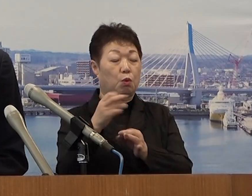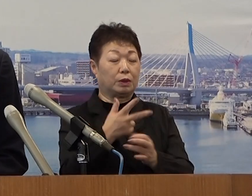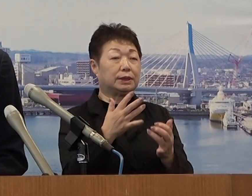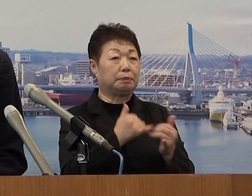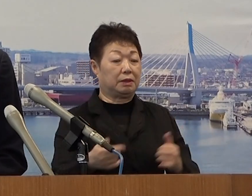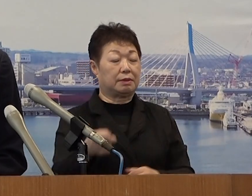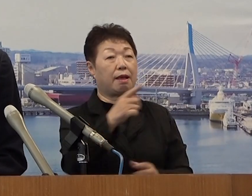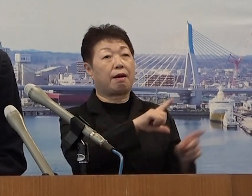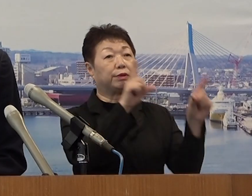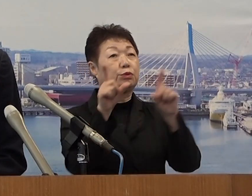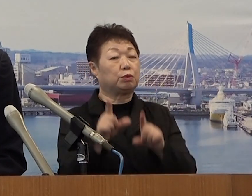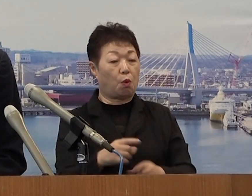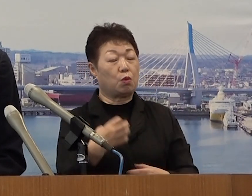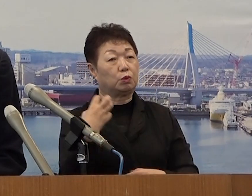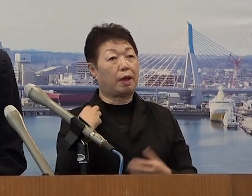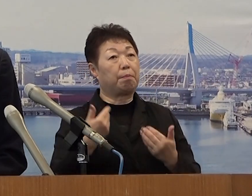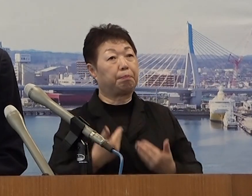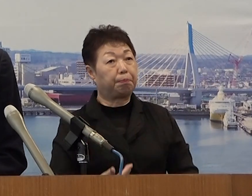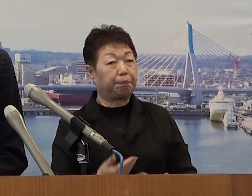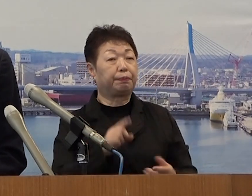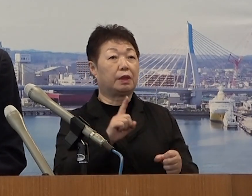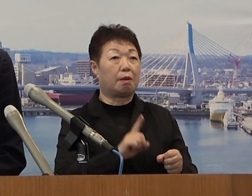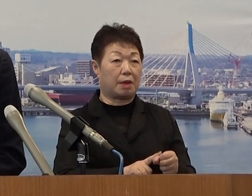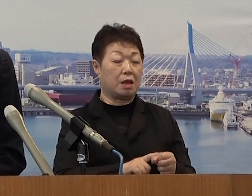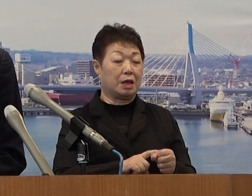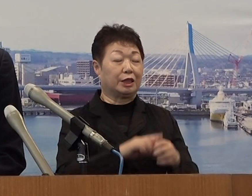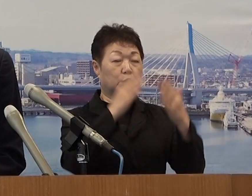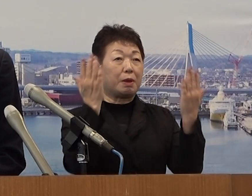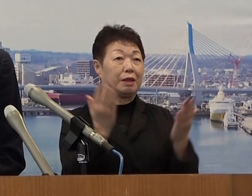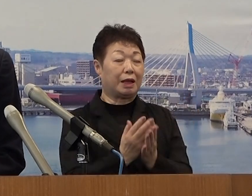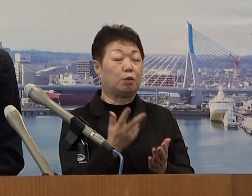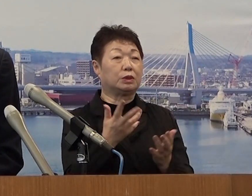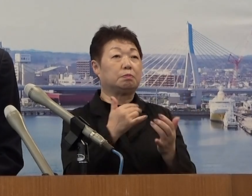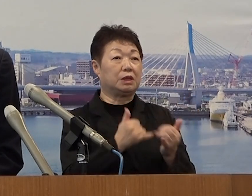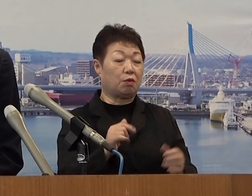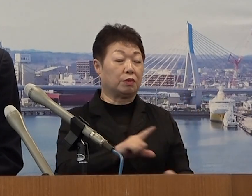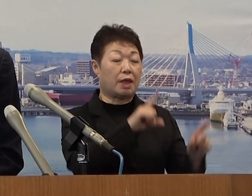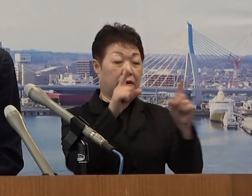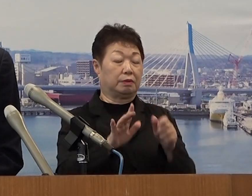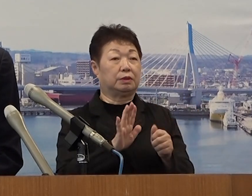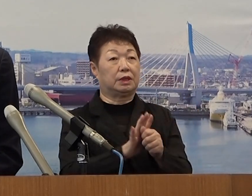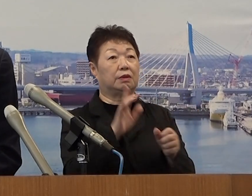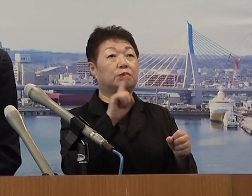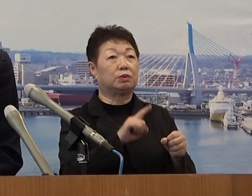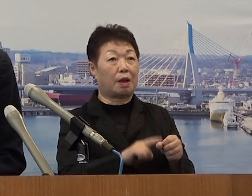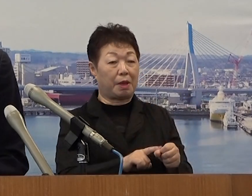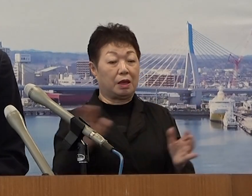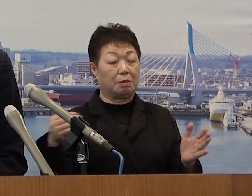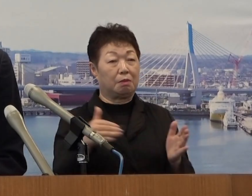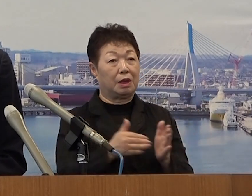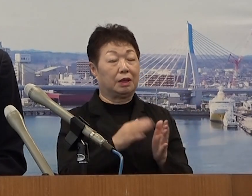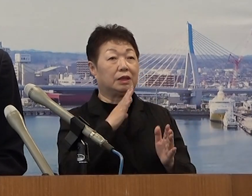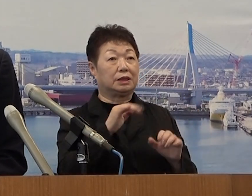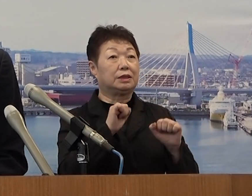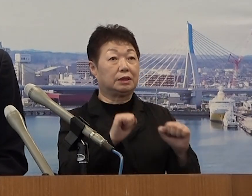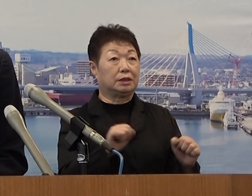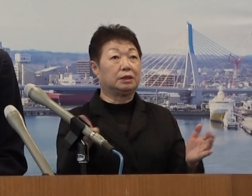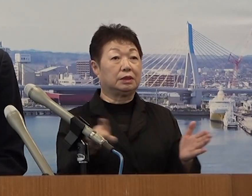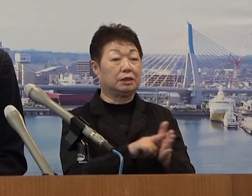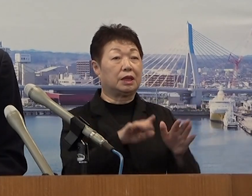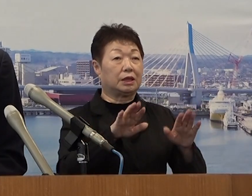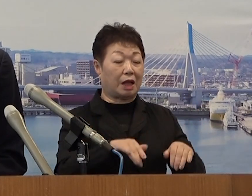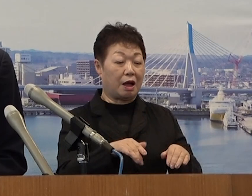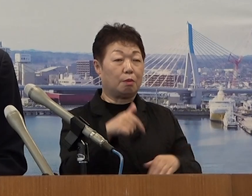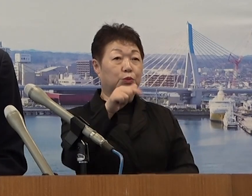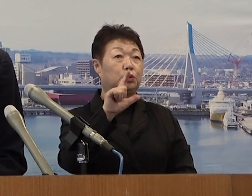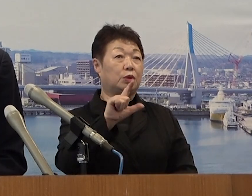生活の負担増を踏まえすべての市民の生活を支援するためこれまで実施してきたプレ